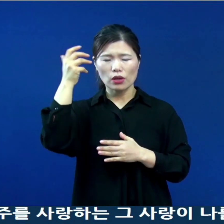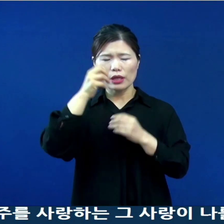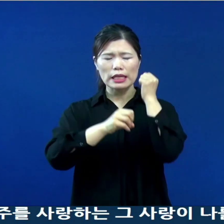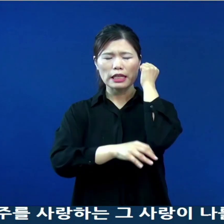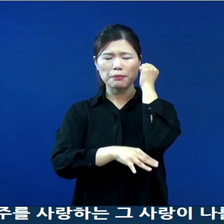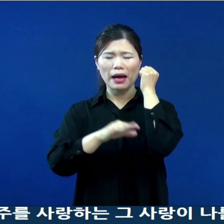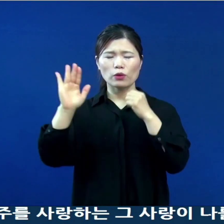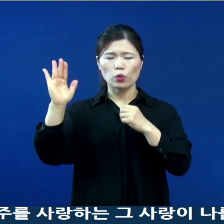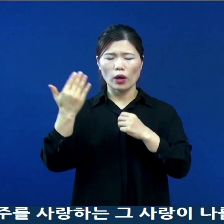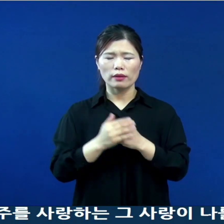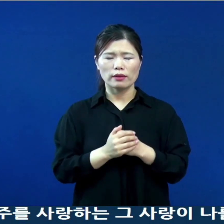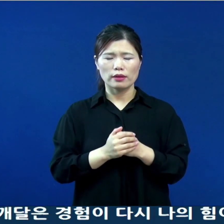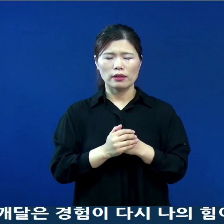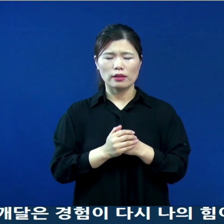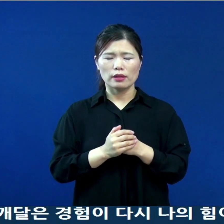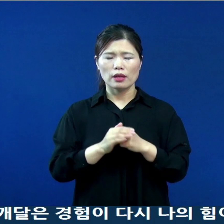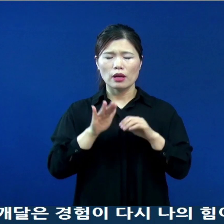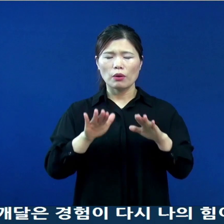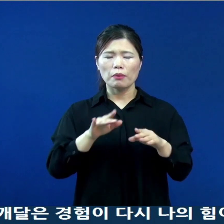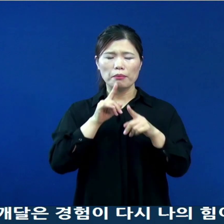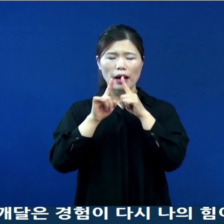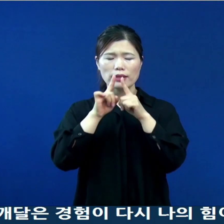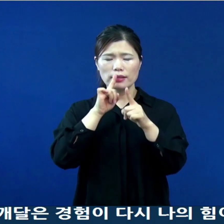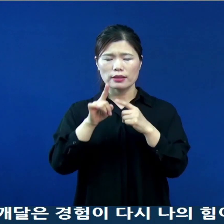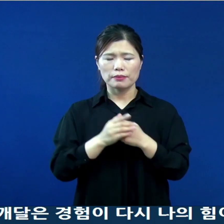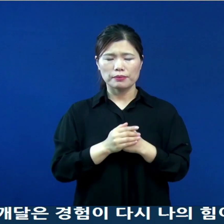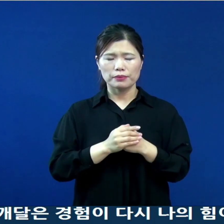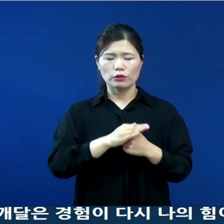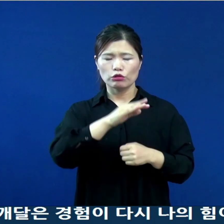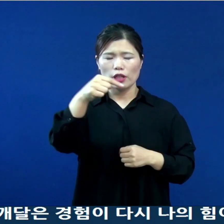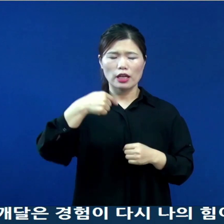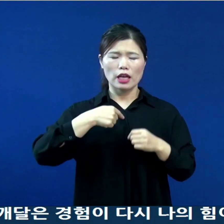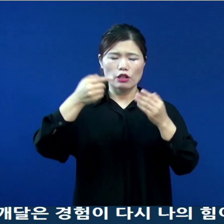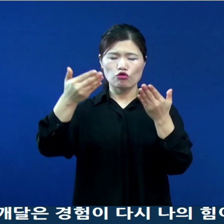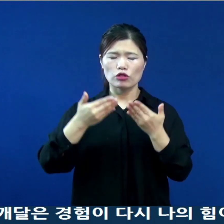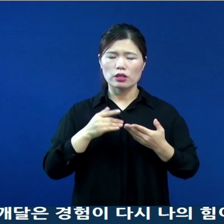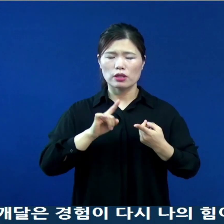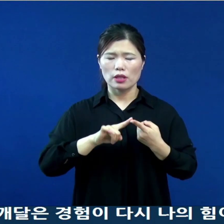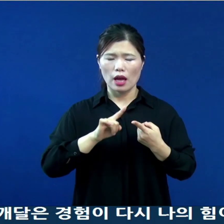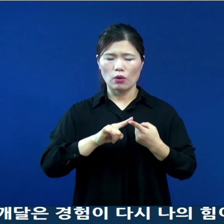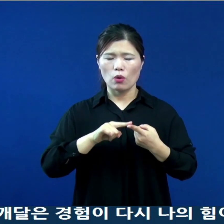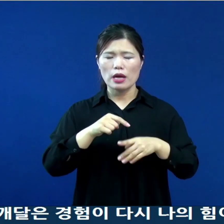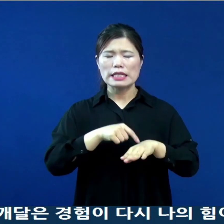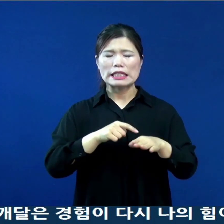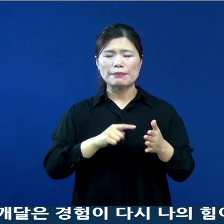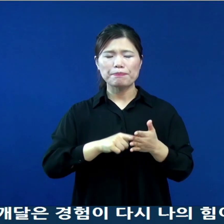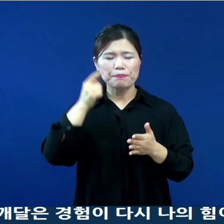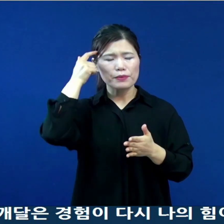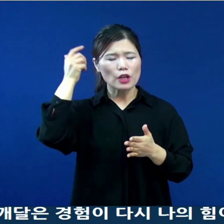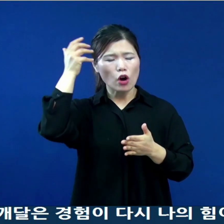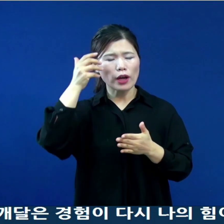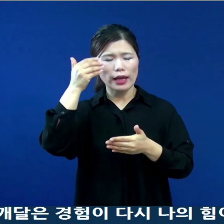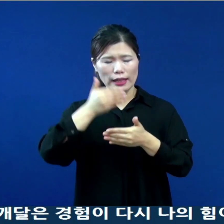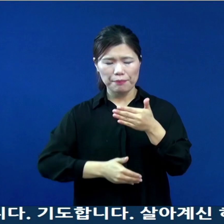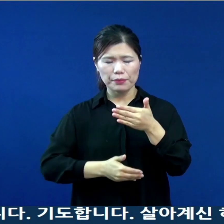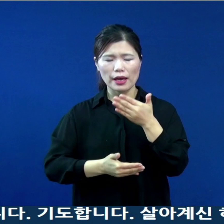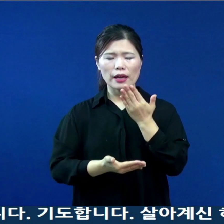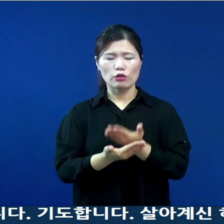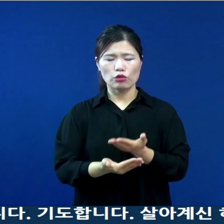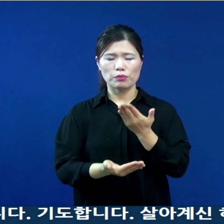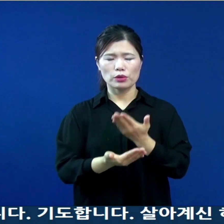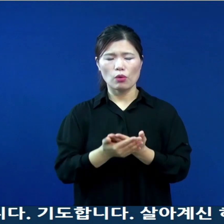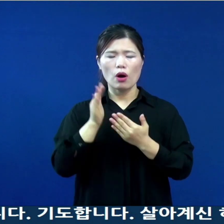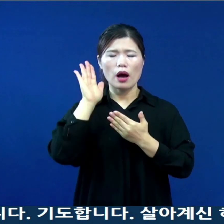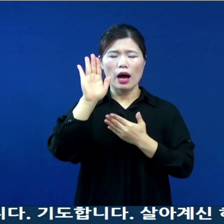되어 있는 이 말씀, 오늘 우리에게 들려준 대로 우리 심령에 남게 하시고, 우리가 앞으로